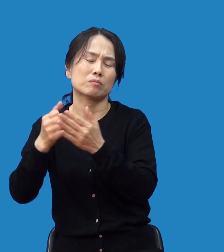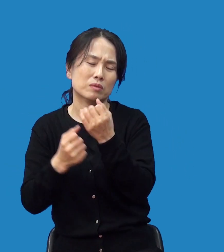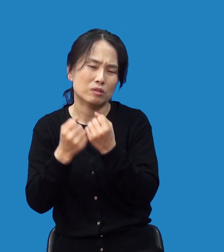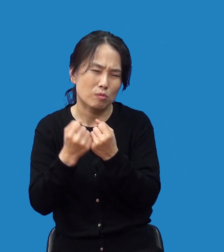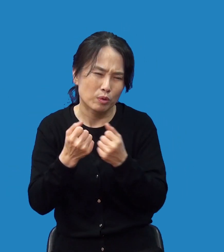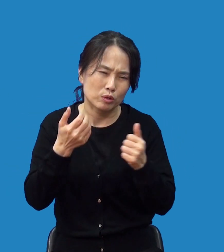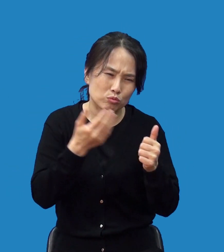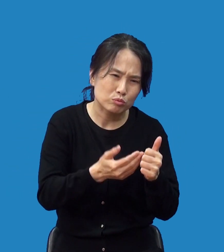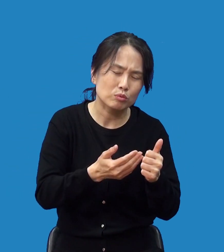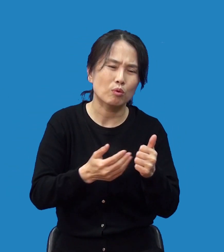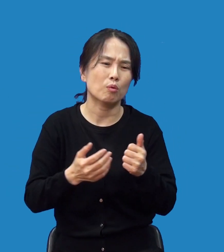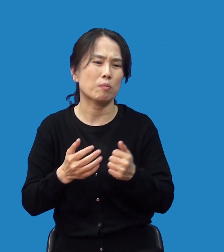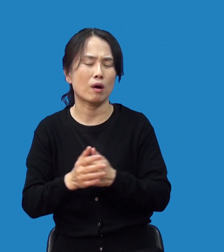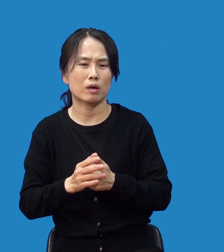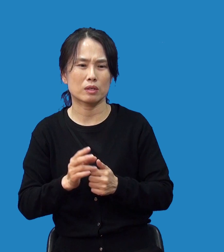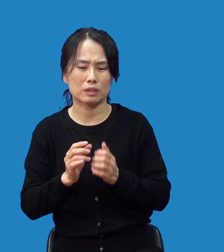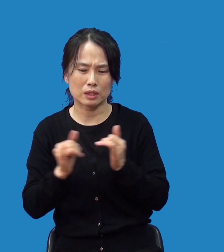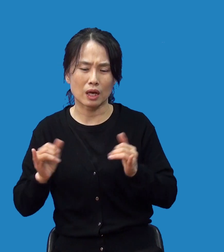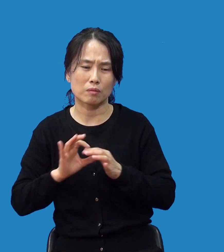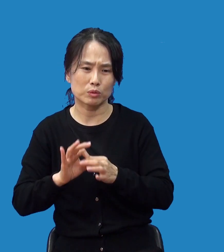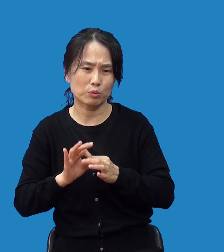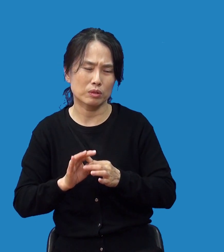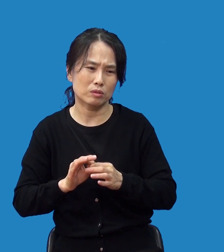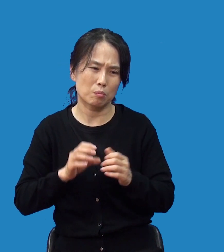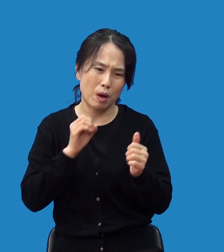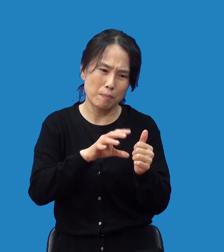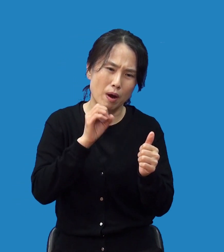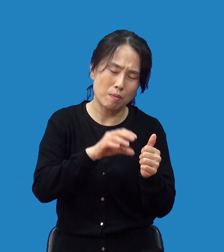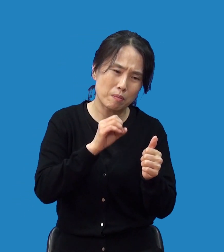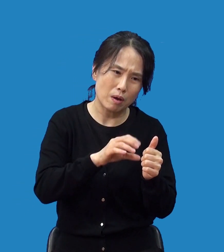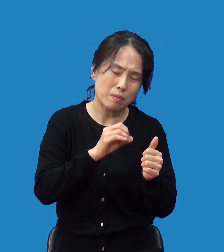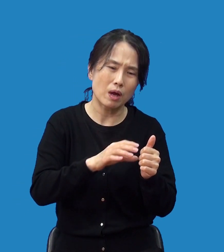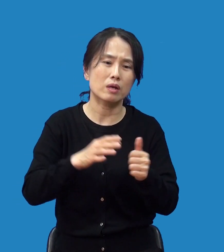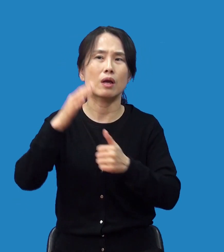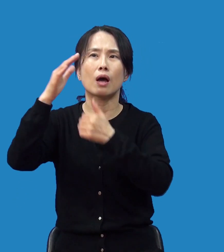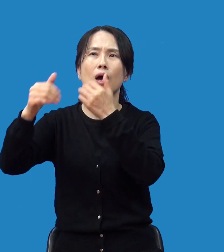설득하시고 저렇게도 설득하시는 하나님을 만났어요.